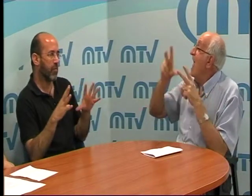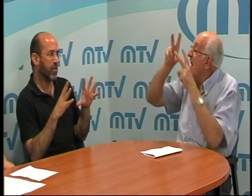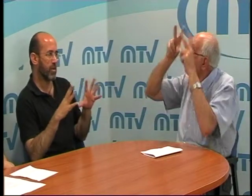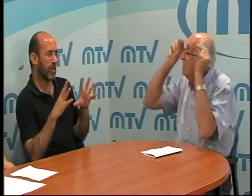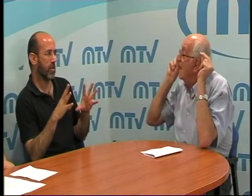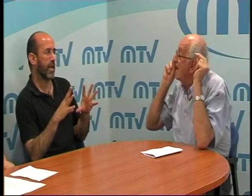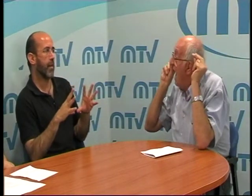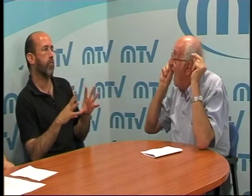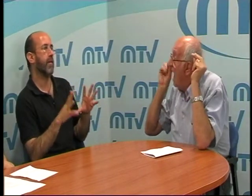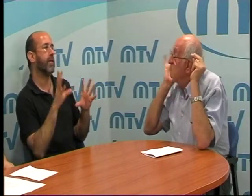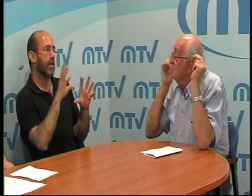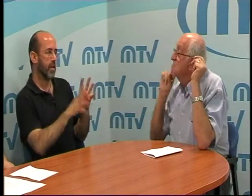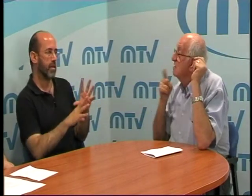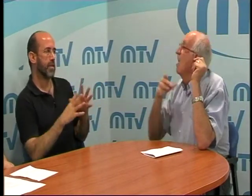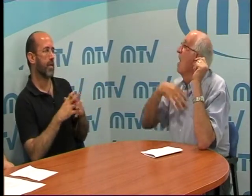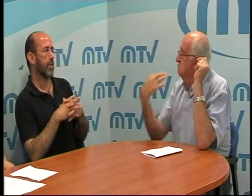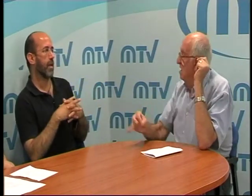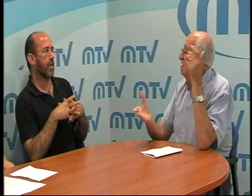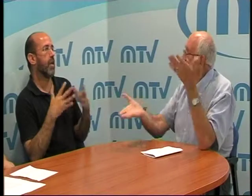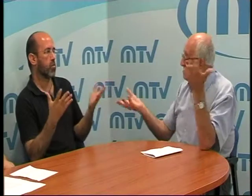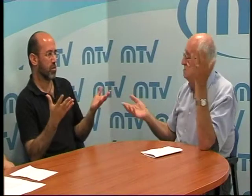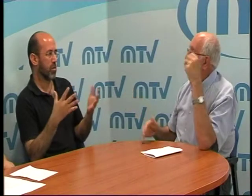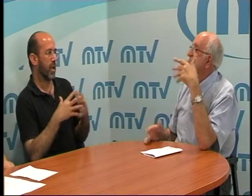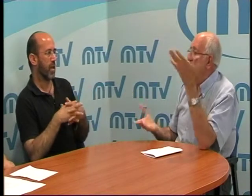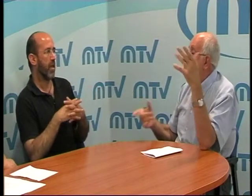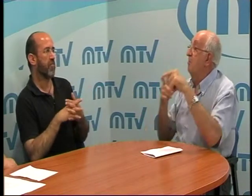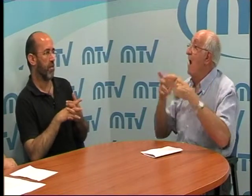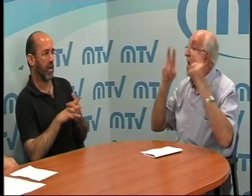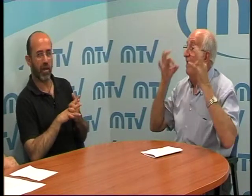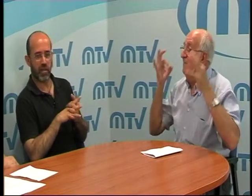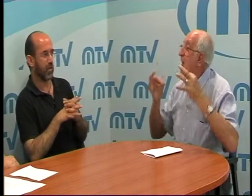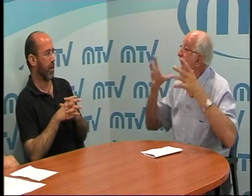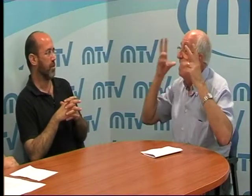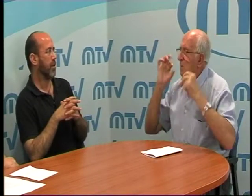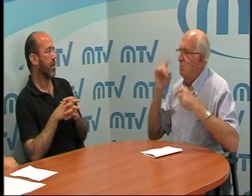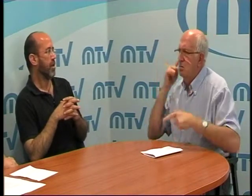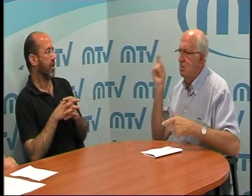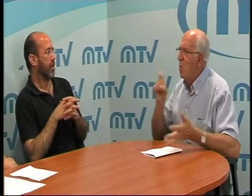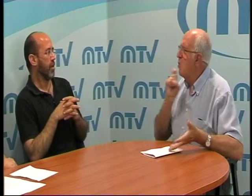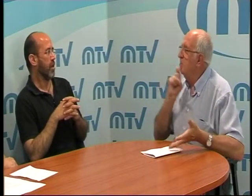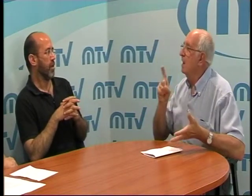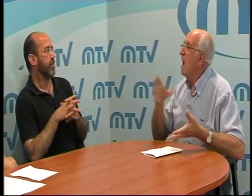diferentes ejemplos de personas sordas que pueden sacarse una carrera, incluso la carrera de enfermería, etcétera, ¿no?